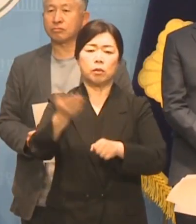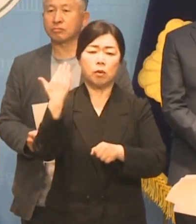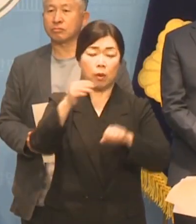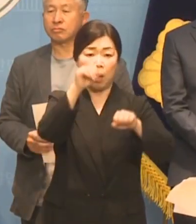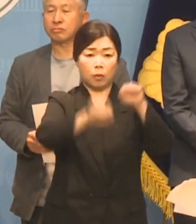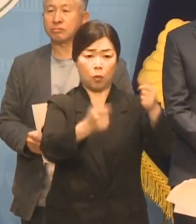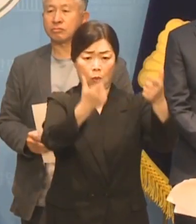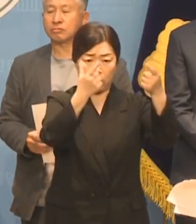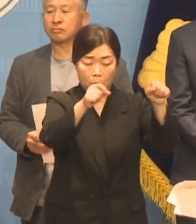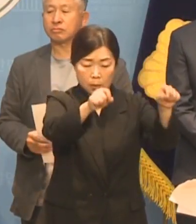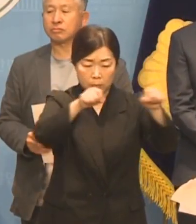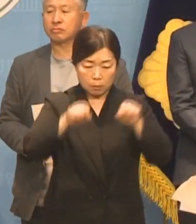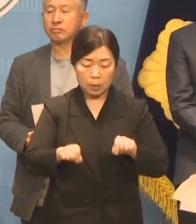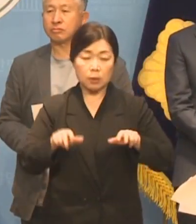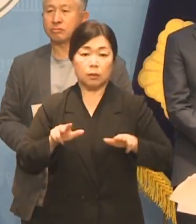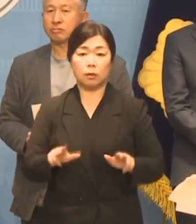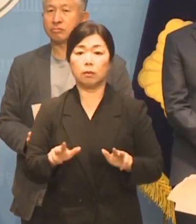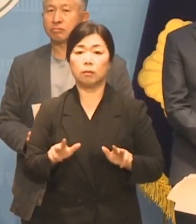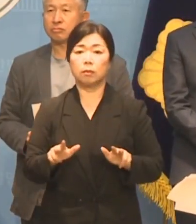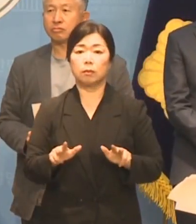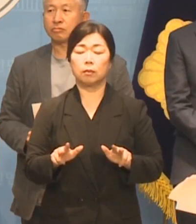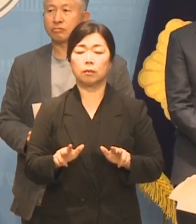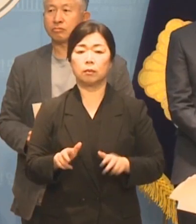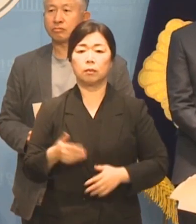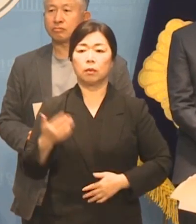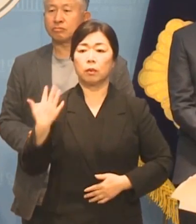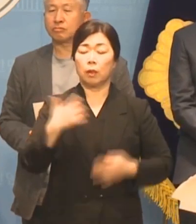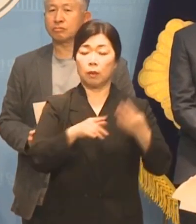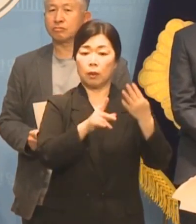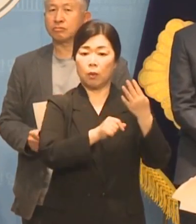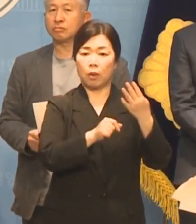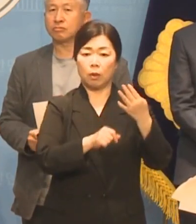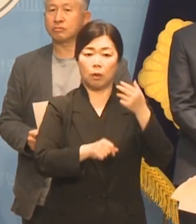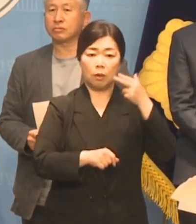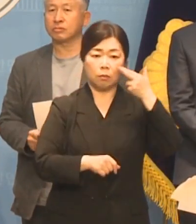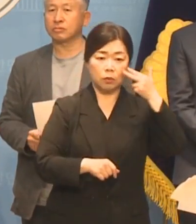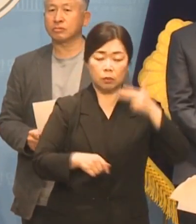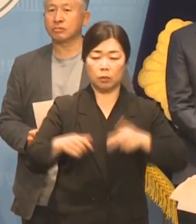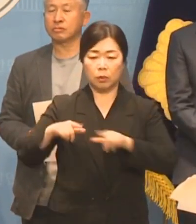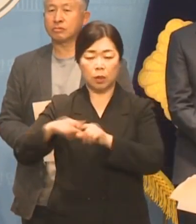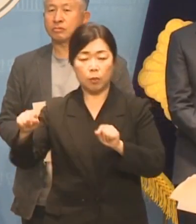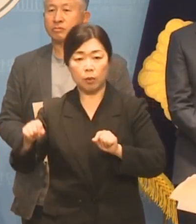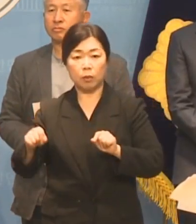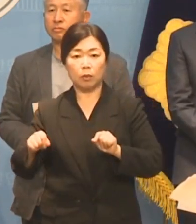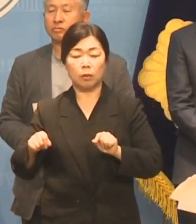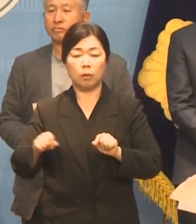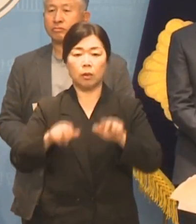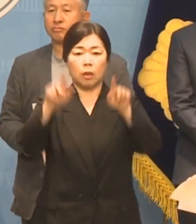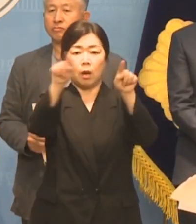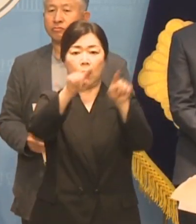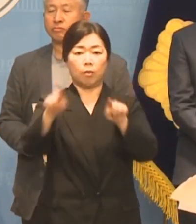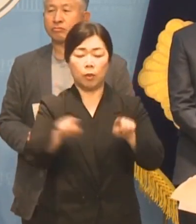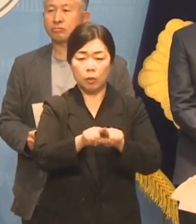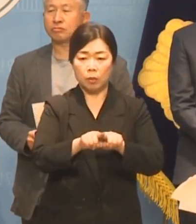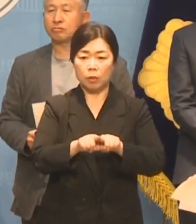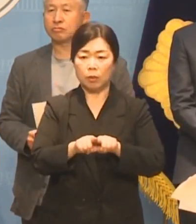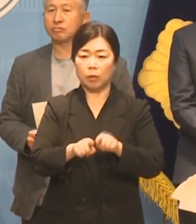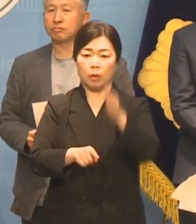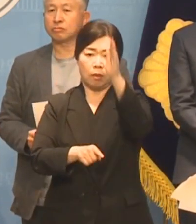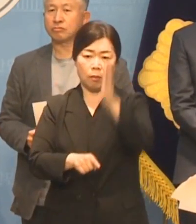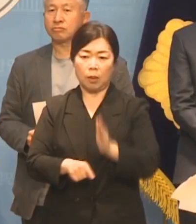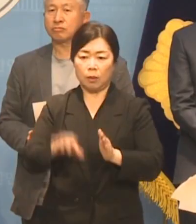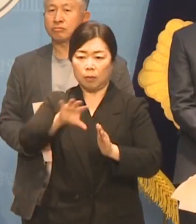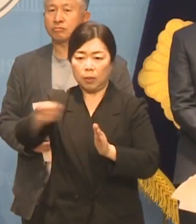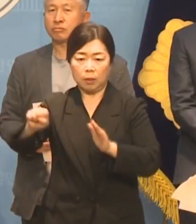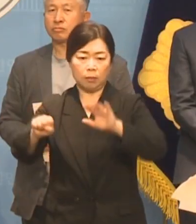있습니다. 지난 4월 미국과 일본은 한반도와 동중국해, 남중국해를 하나의 전쟁터로 통합하는